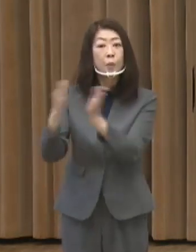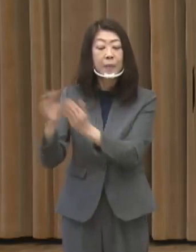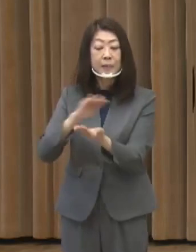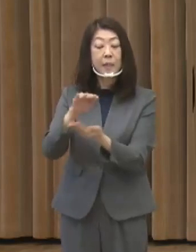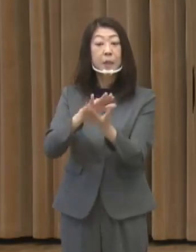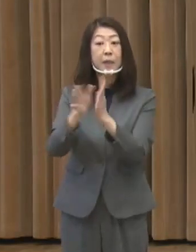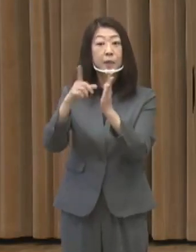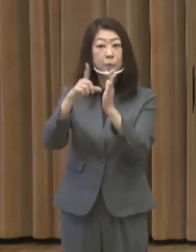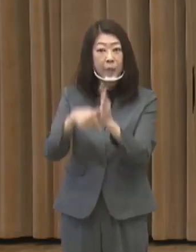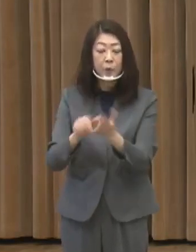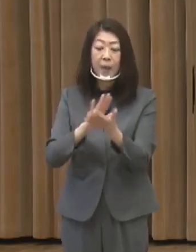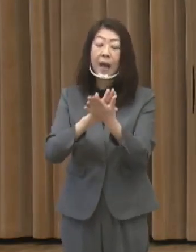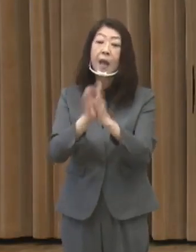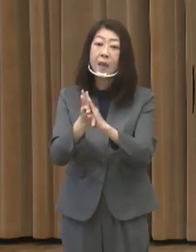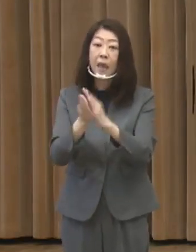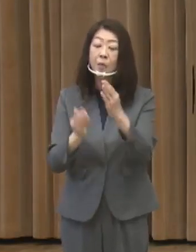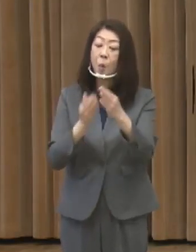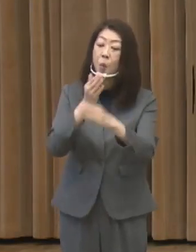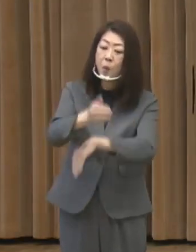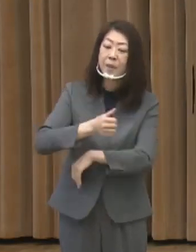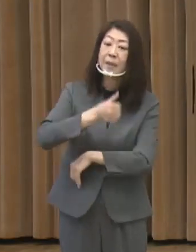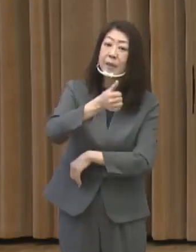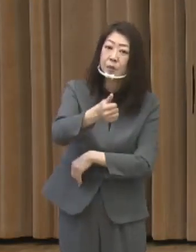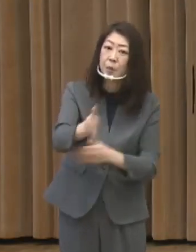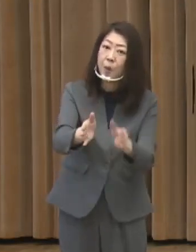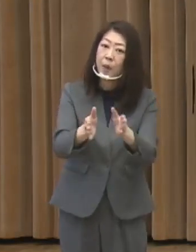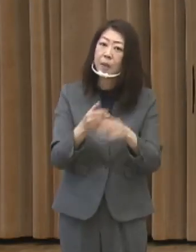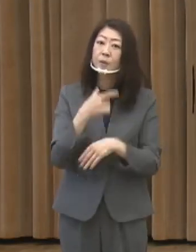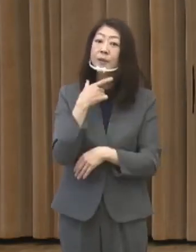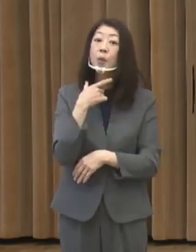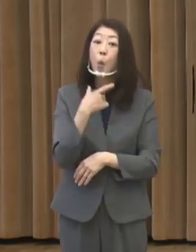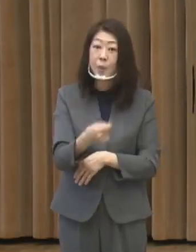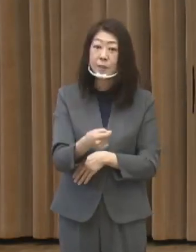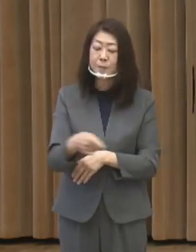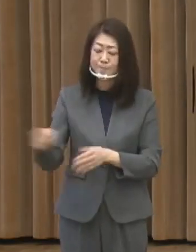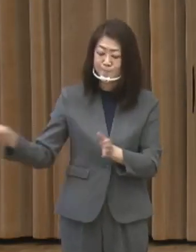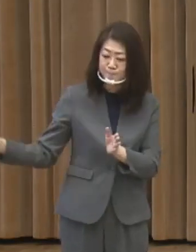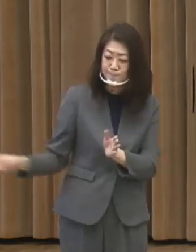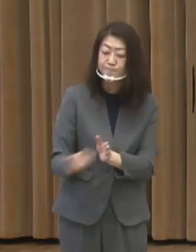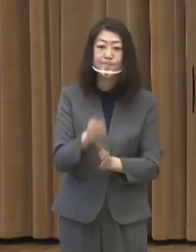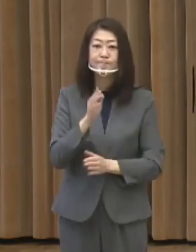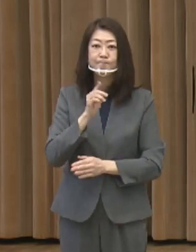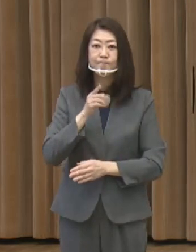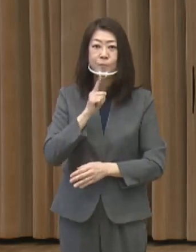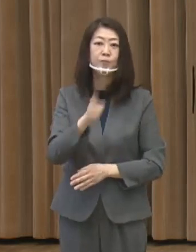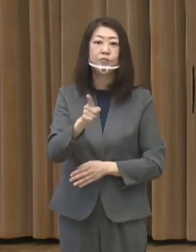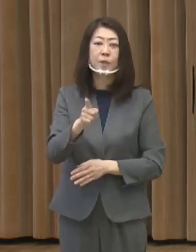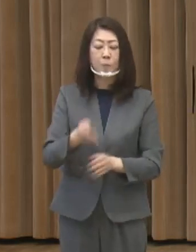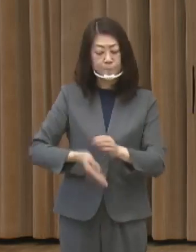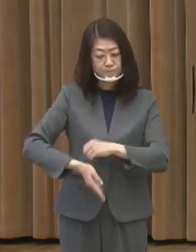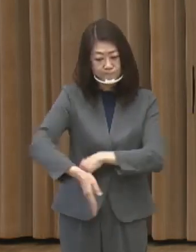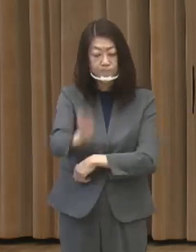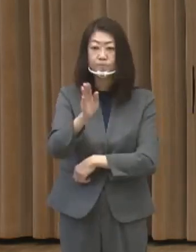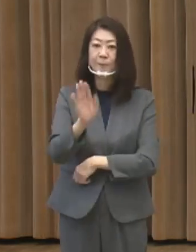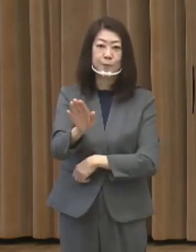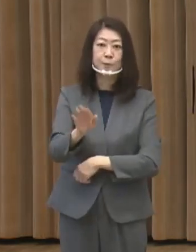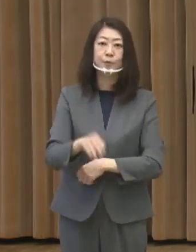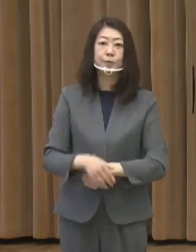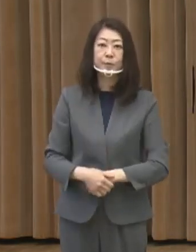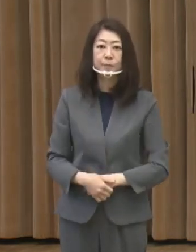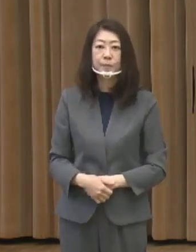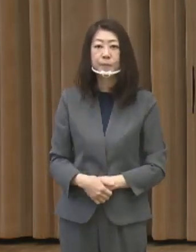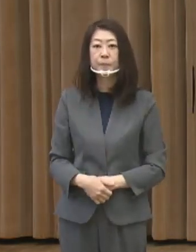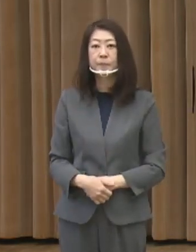ては県境を越えての自粛につ移動については自粛をお願いする、これはずっと同じでございます。